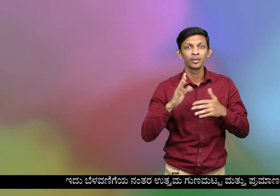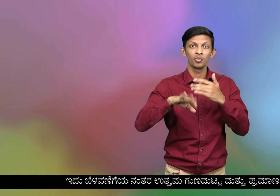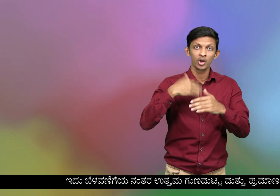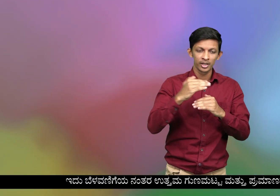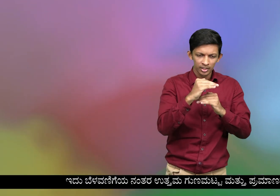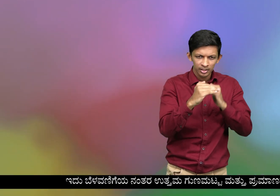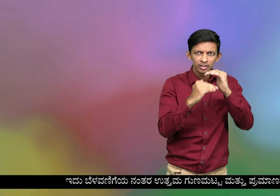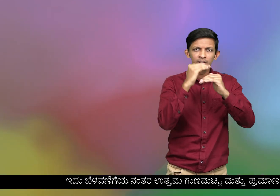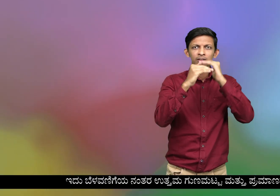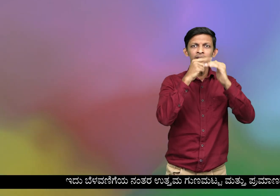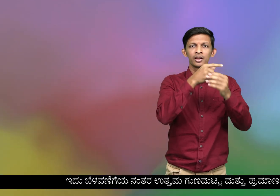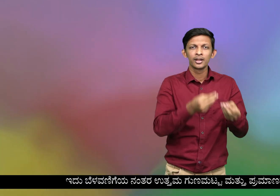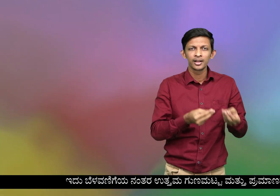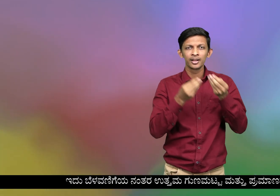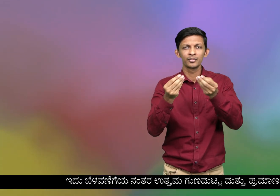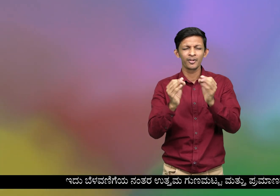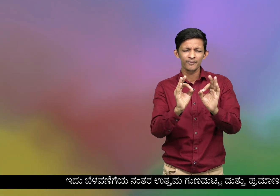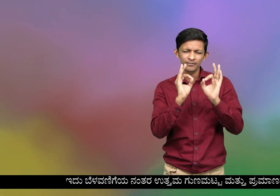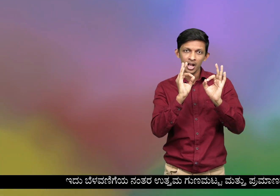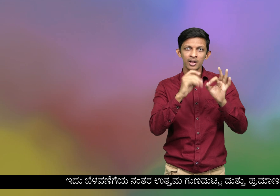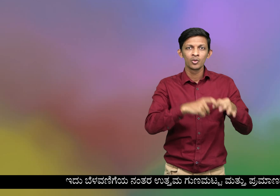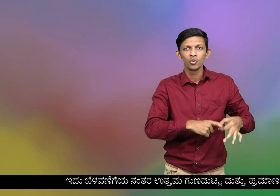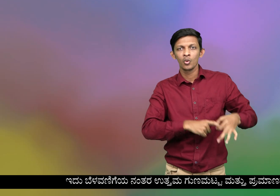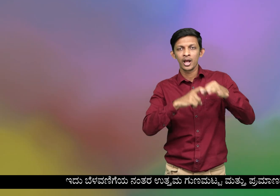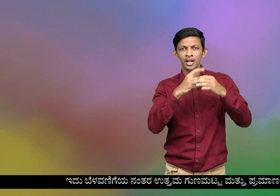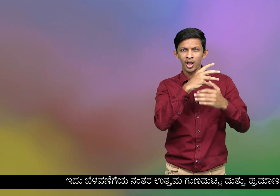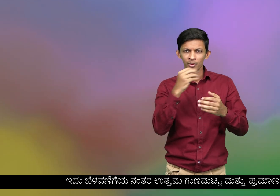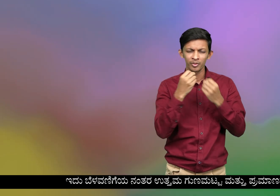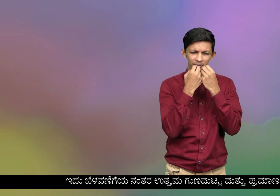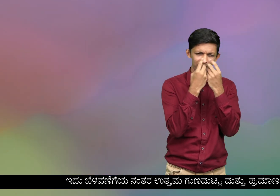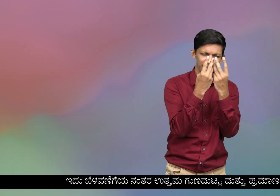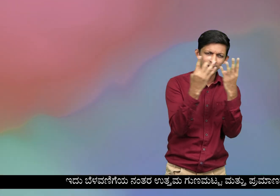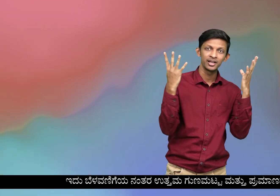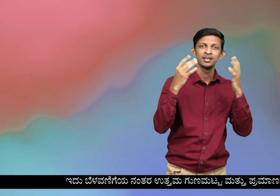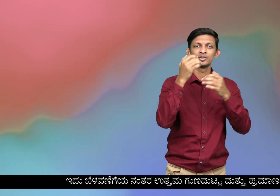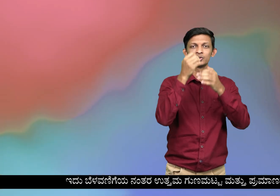ಇದು ಬೆಳವಣಿಗೆಯ ನಂತರ ಉತ್ತಮ ಗುಣಮಟ್ಟ ಮತ್ತು ಪ್ರಮಾಣವನ್ನು ನೀಡುತ್ತದೆ.